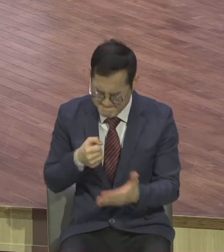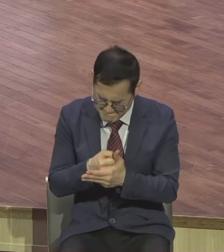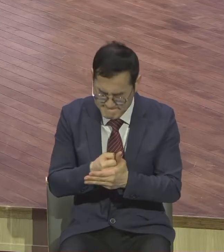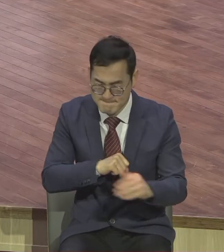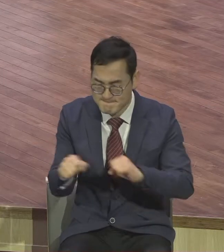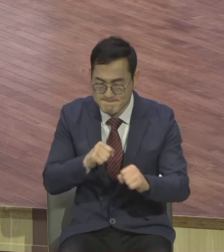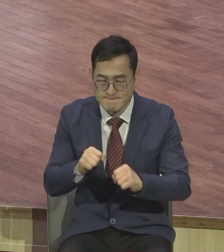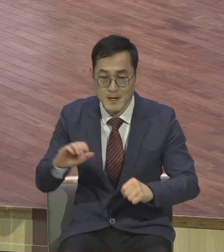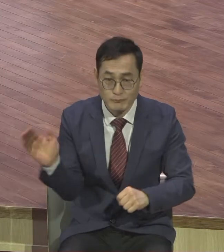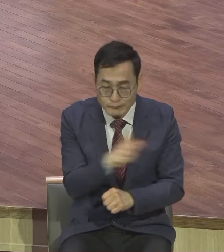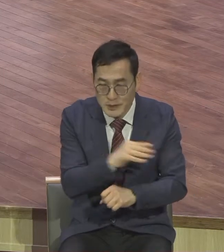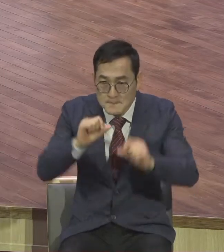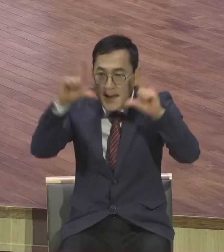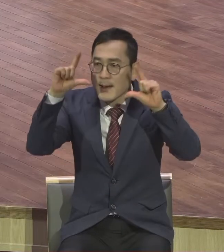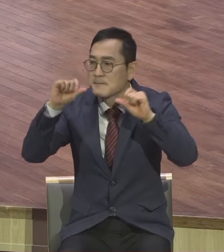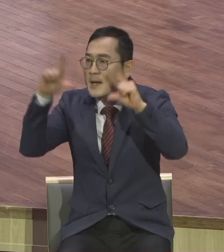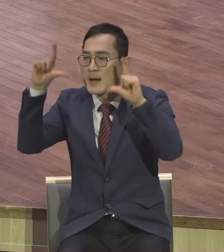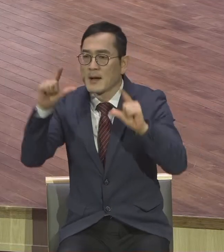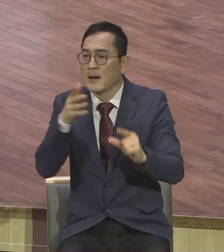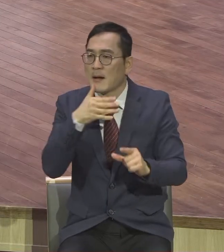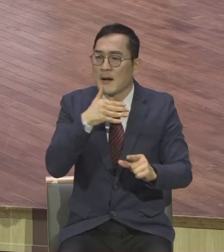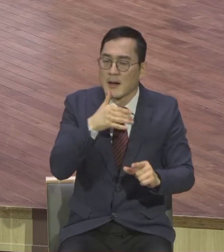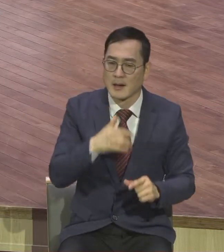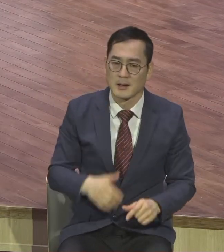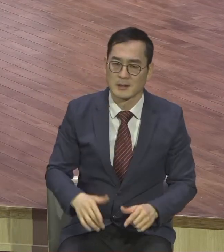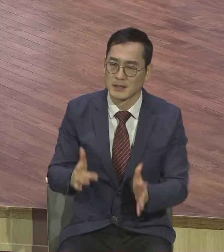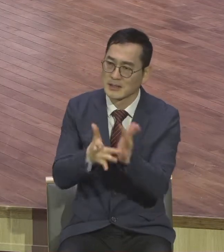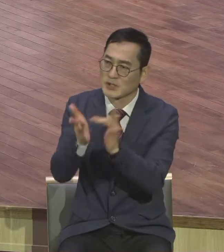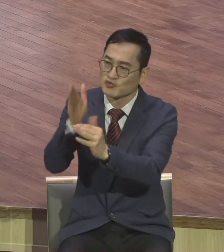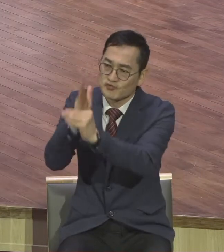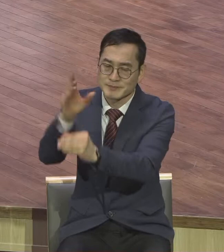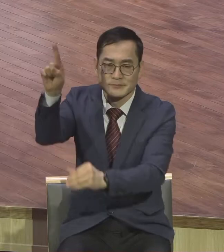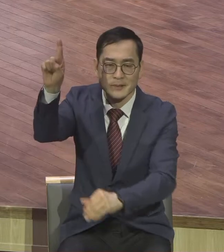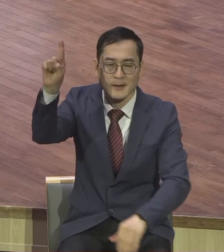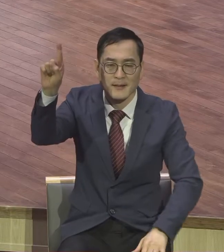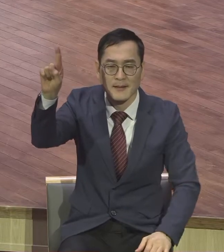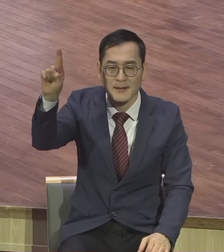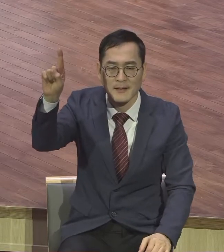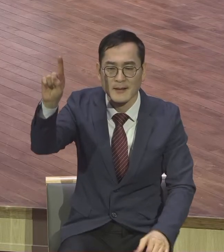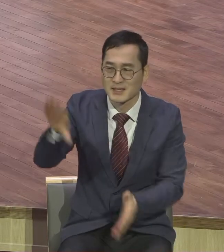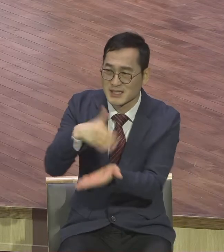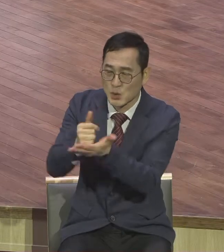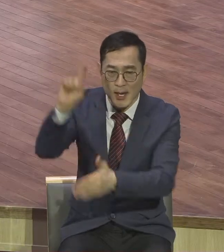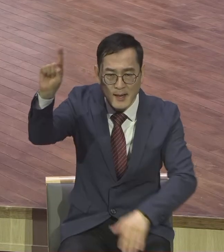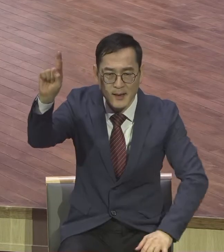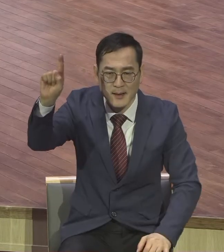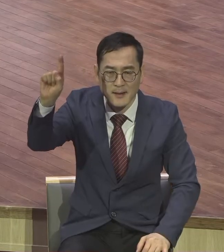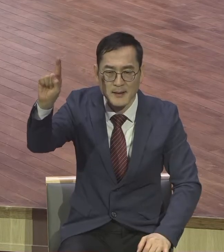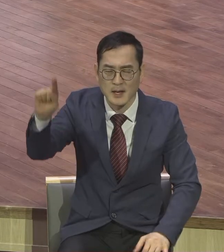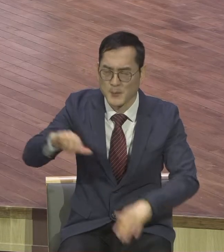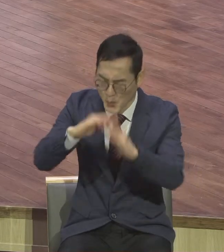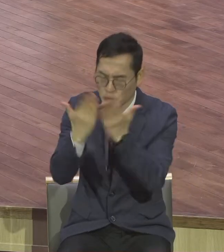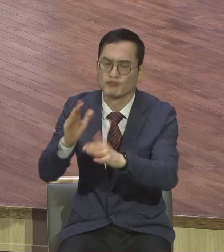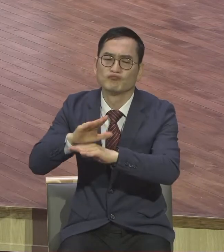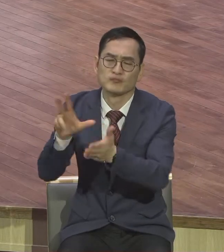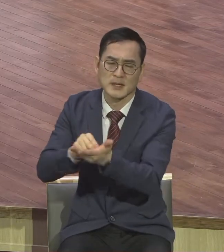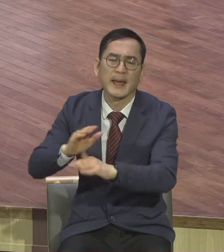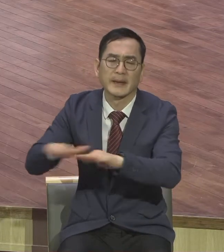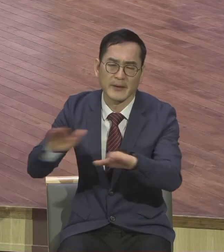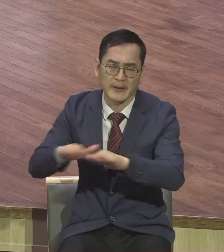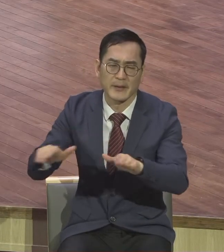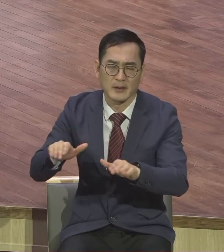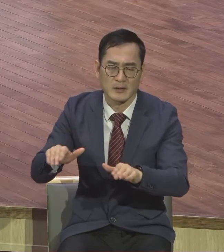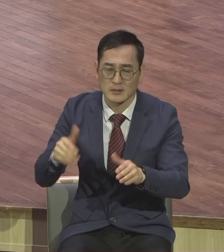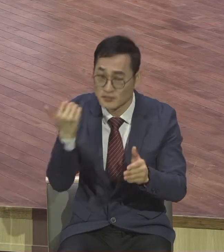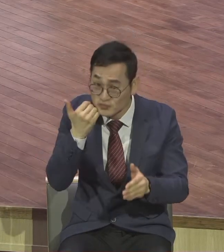문제사건 무슨 말 아 필요없어 나하고는 아무 상관없어 그리스도 아멘 그러니까요 이 하나님